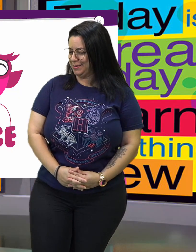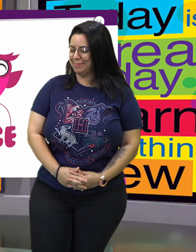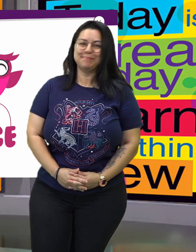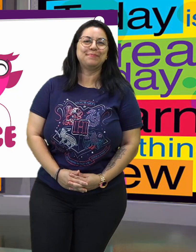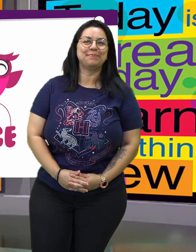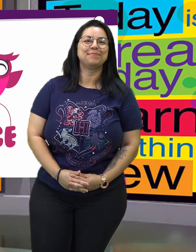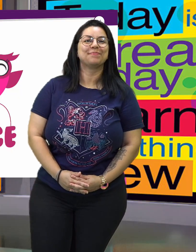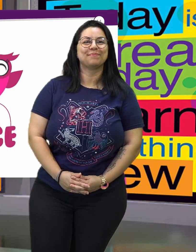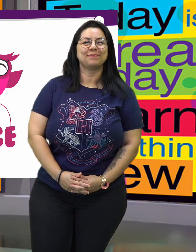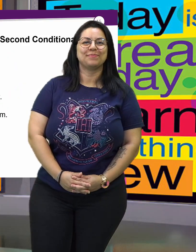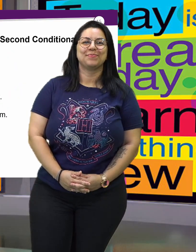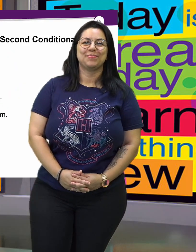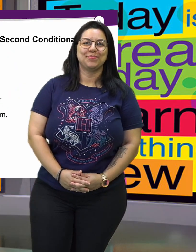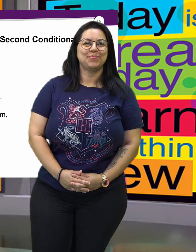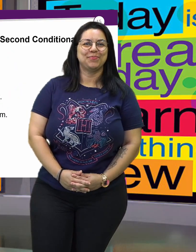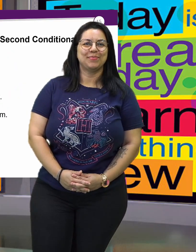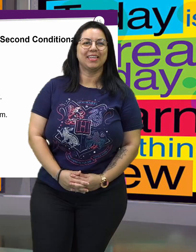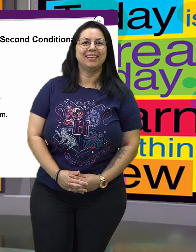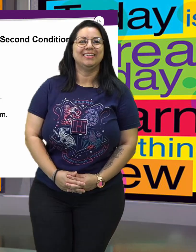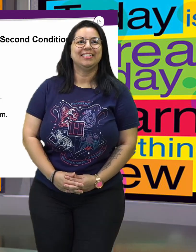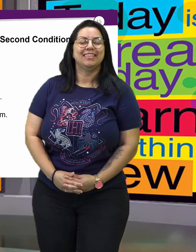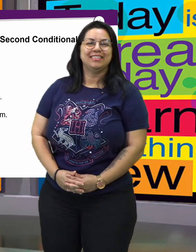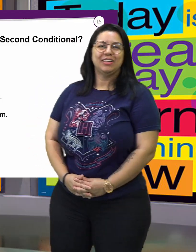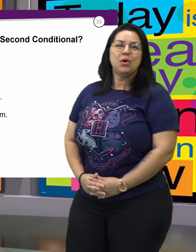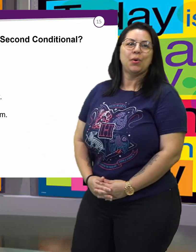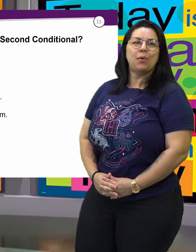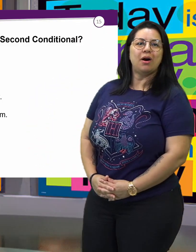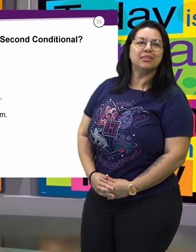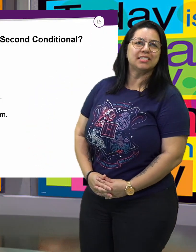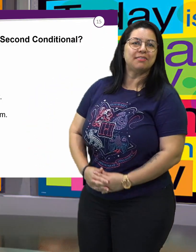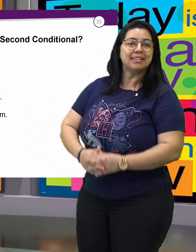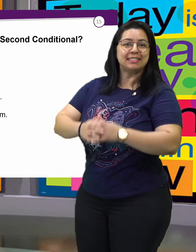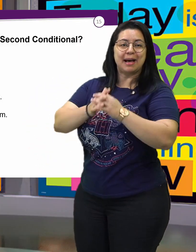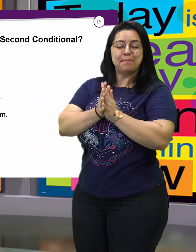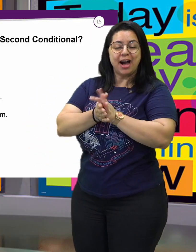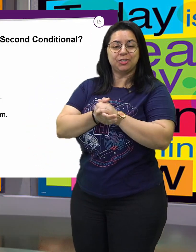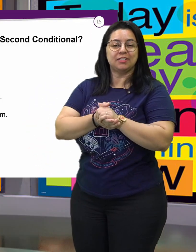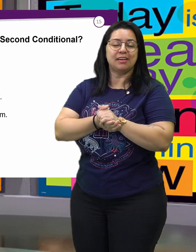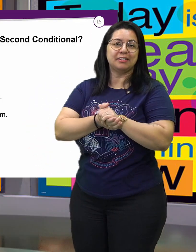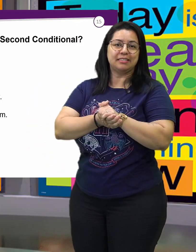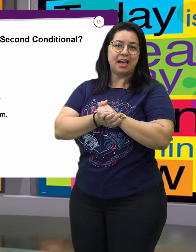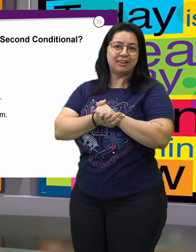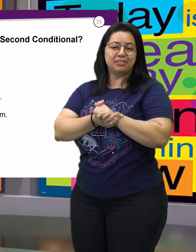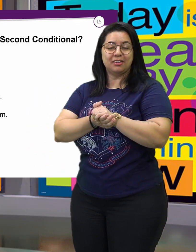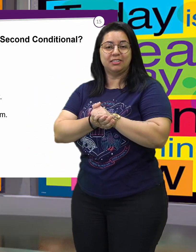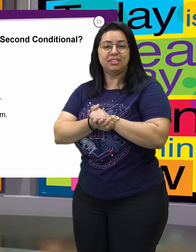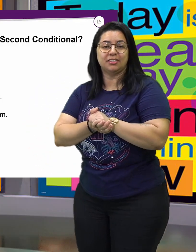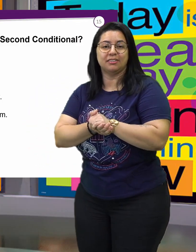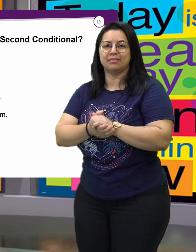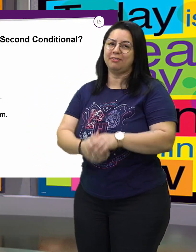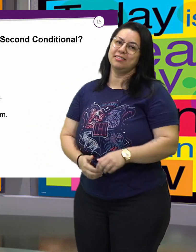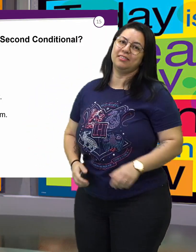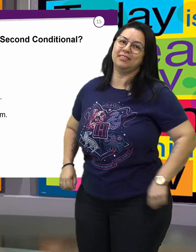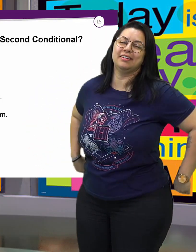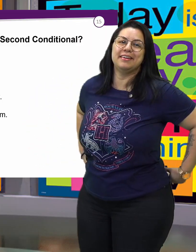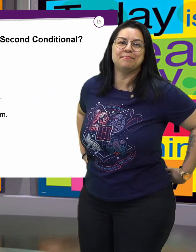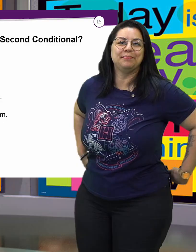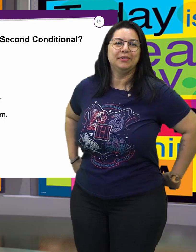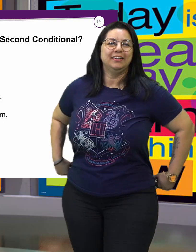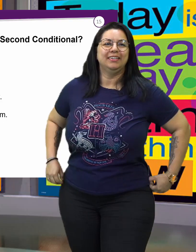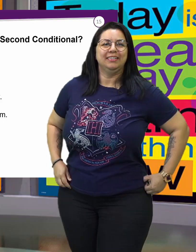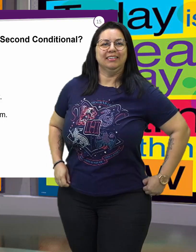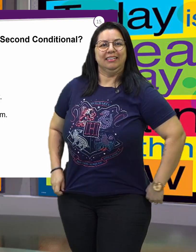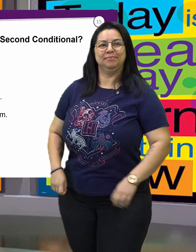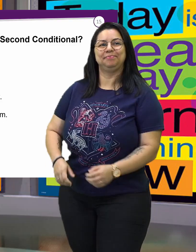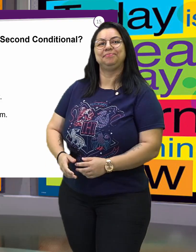a última. Vamos lá. Let's practice. Temos aí. Qual das frases abaixo está na second conditional? Você tem letra A,